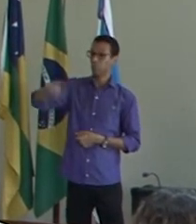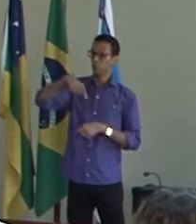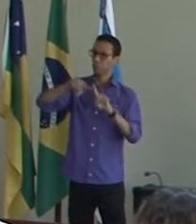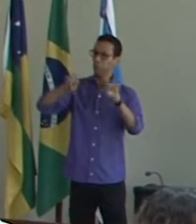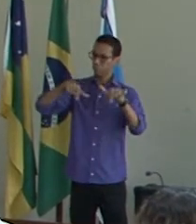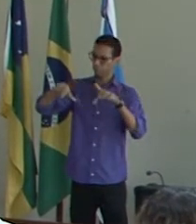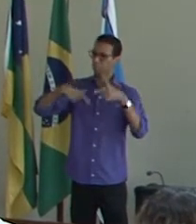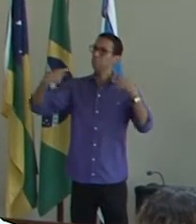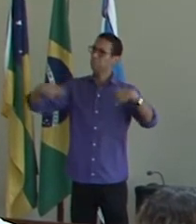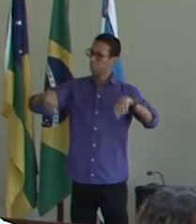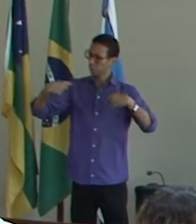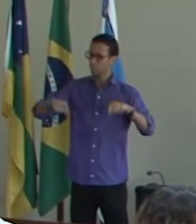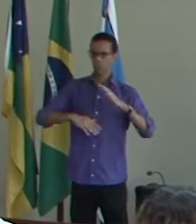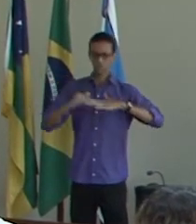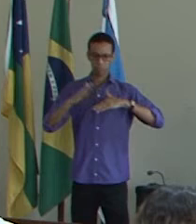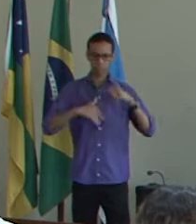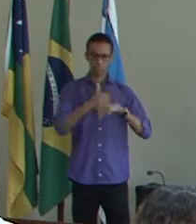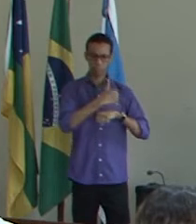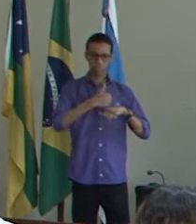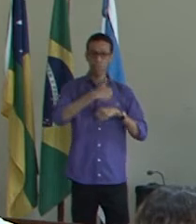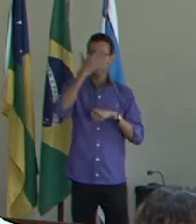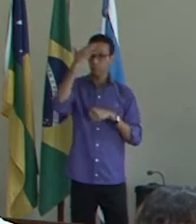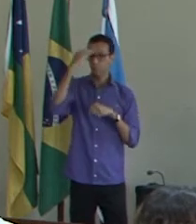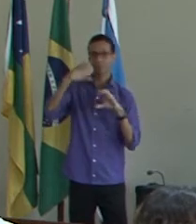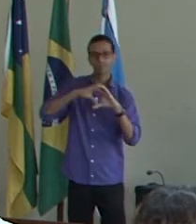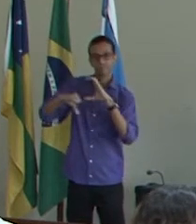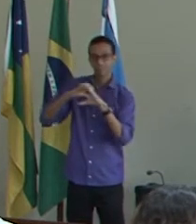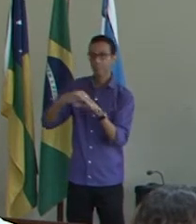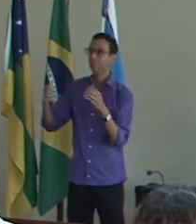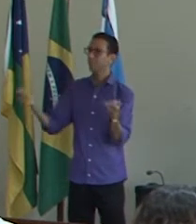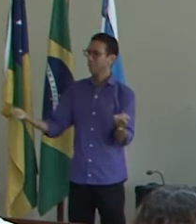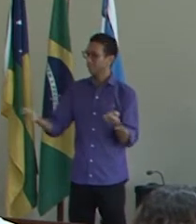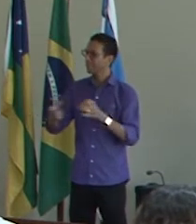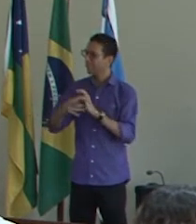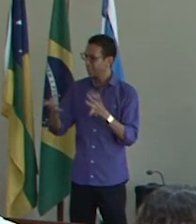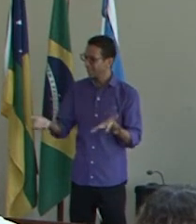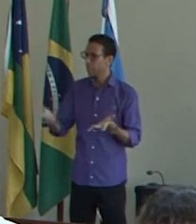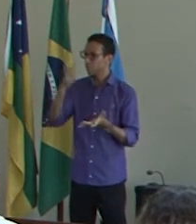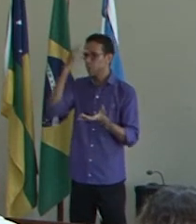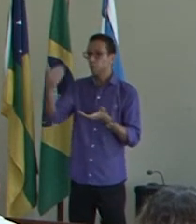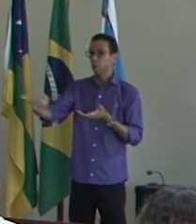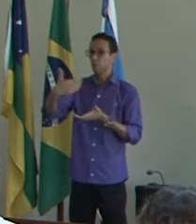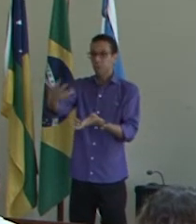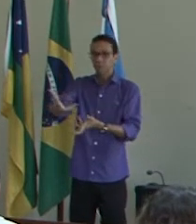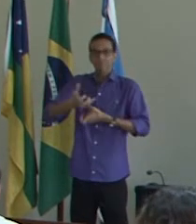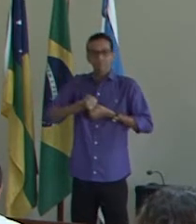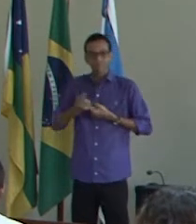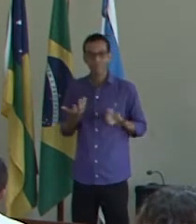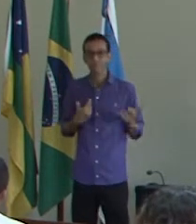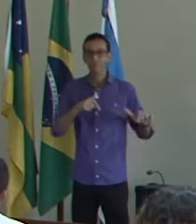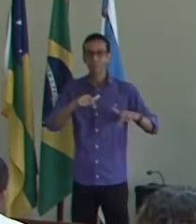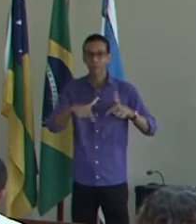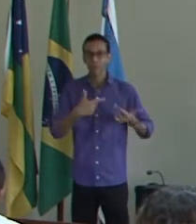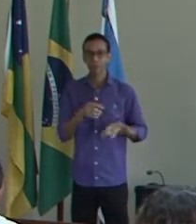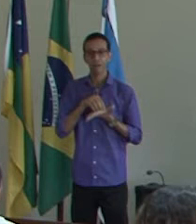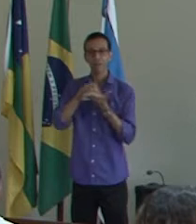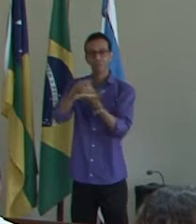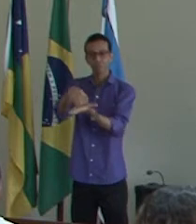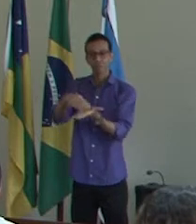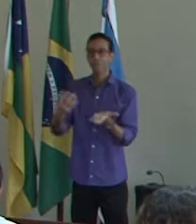servidores, precisamos nos capacitar para lidar com essas pessoas, para recebê-las no nosso local de trabalho, para